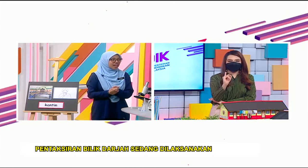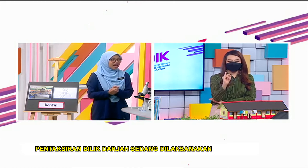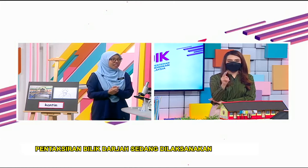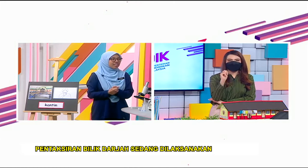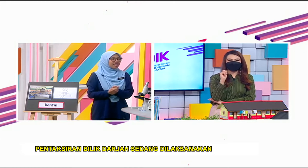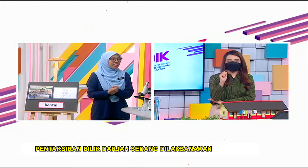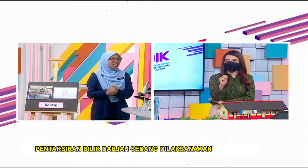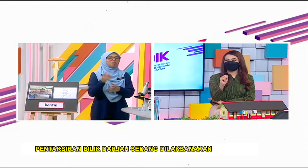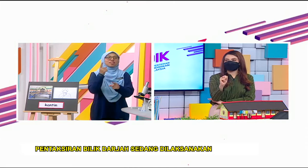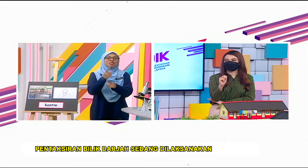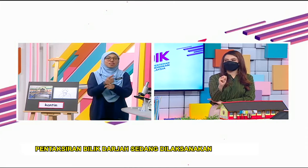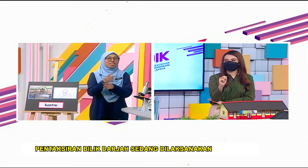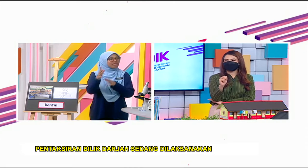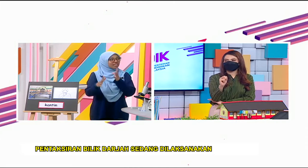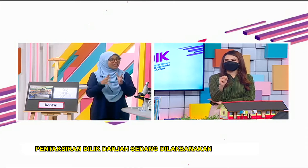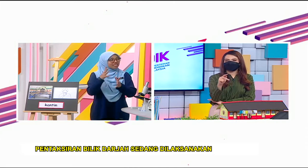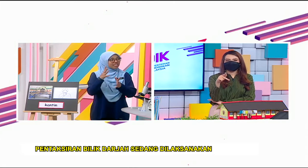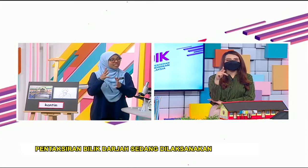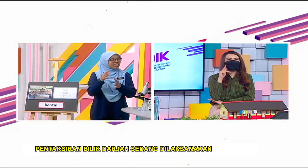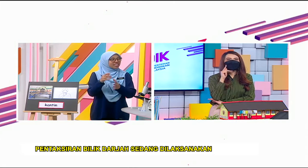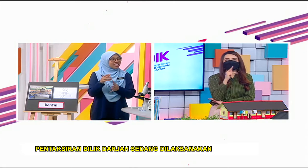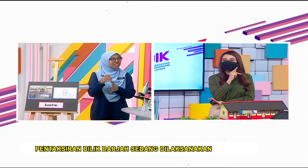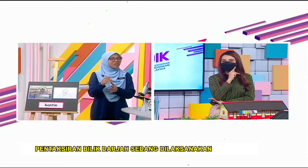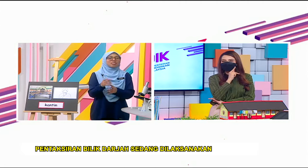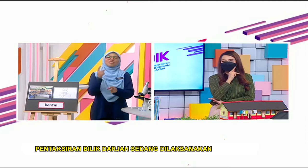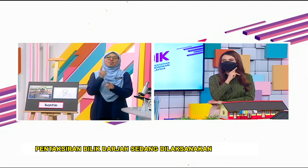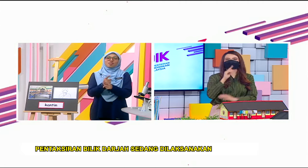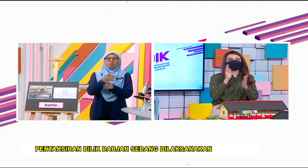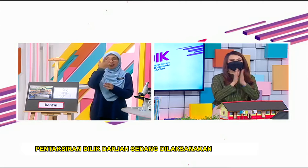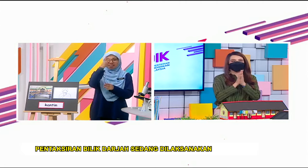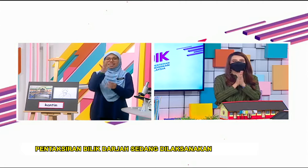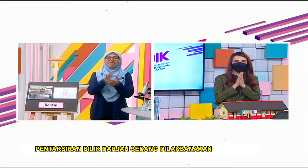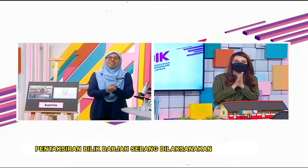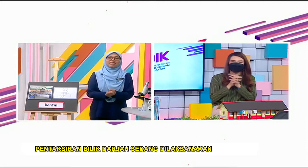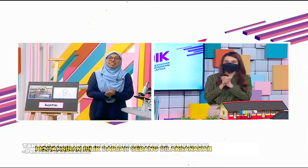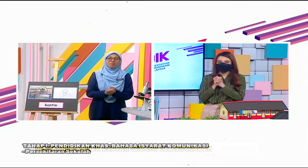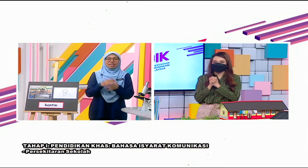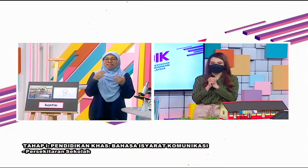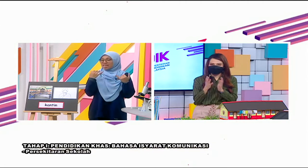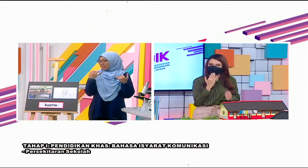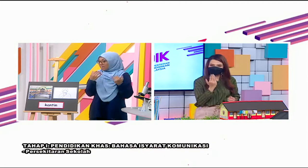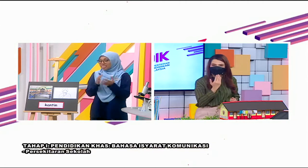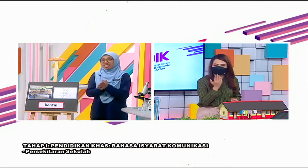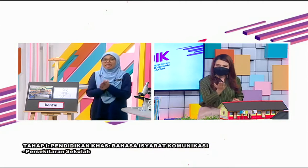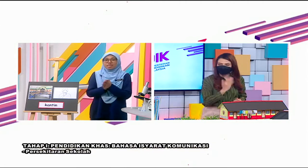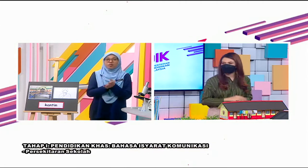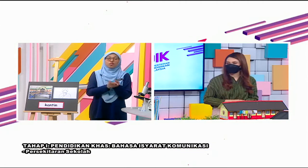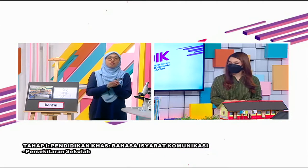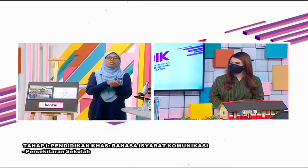I, N. Betul. Isyarat dia? Betul, pandai Kak Eli. Baiklah, isyarat untuk